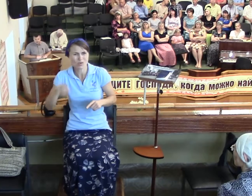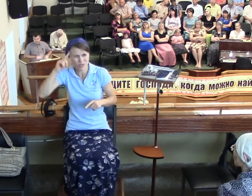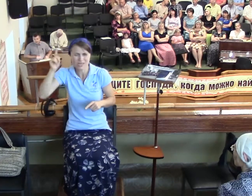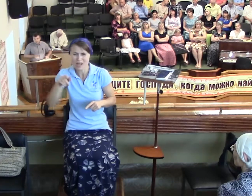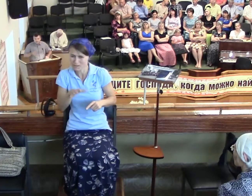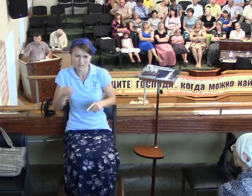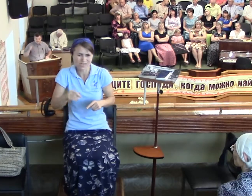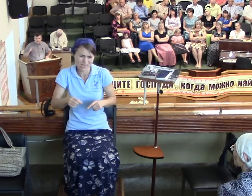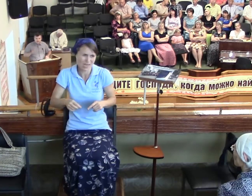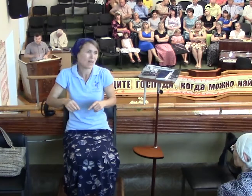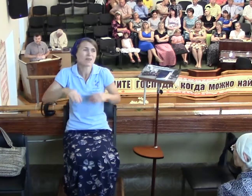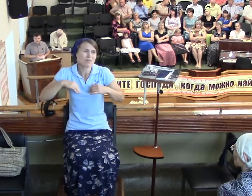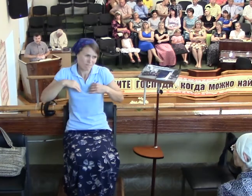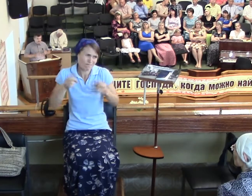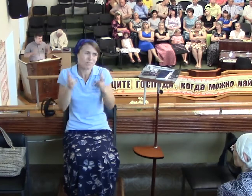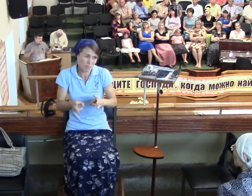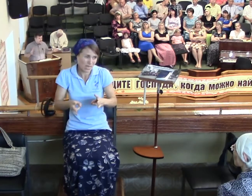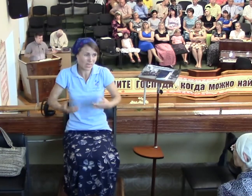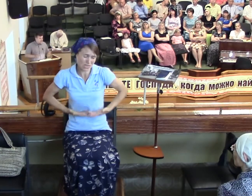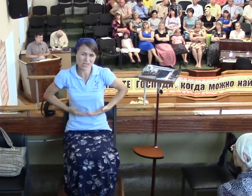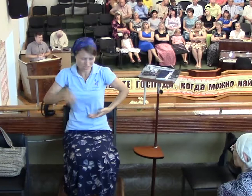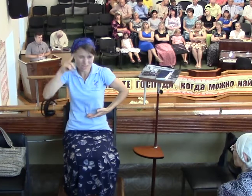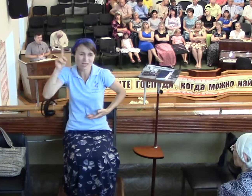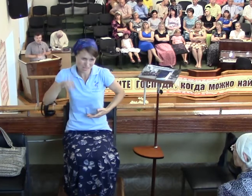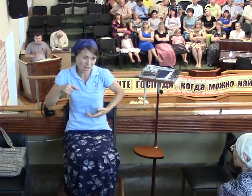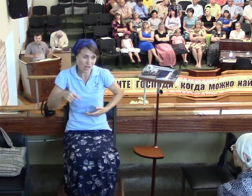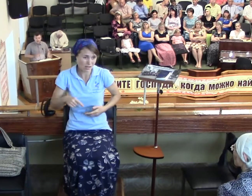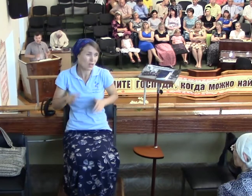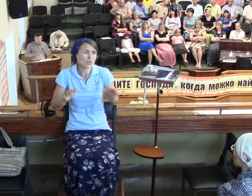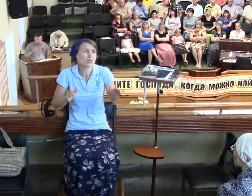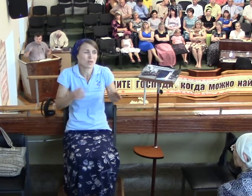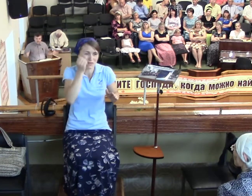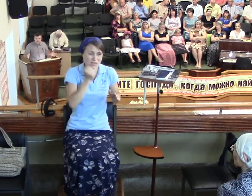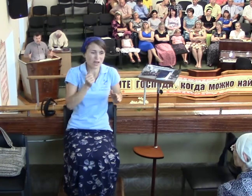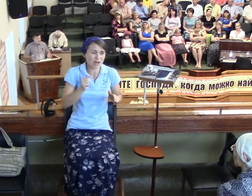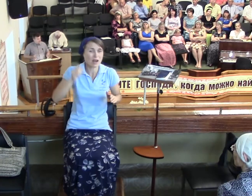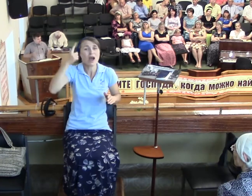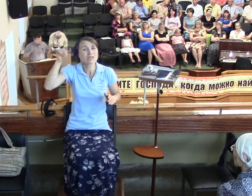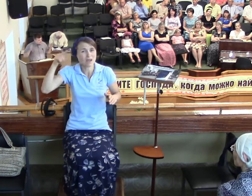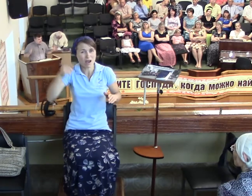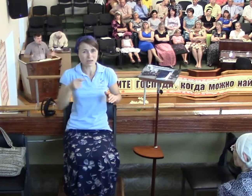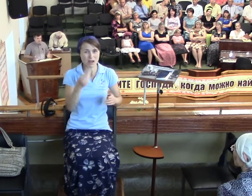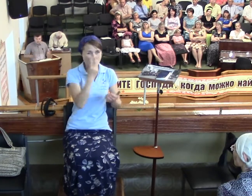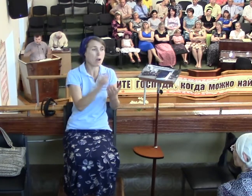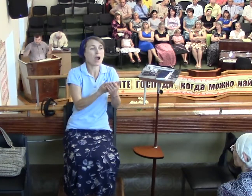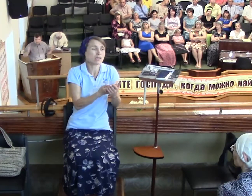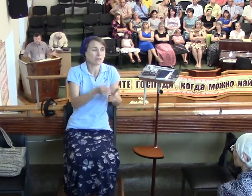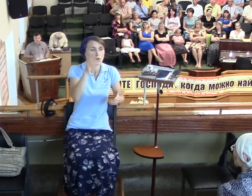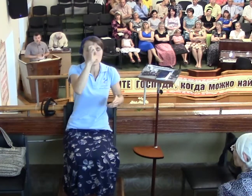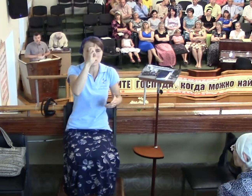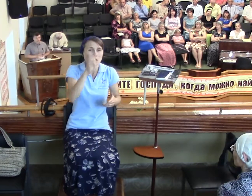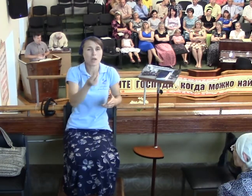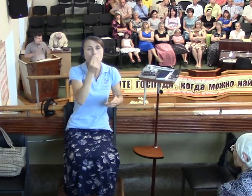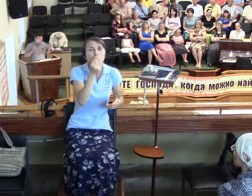только, наверное, вот в старых сказках царей показывают, как тех, которые ничего не делают, они едят мороженое, они